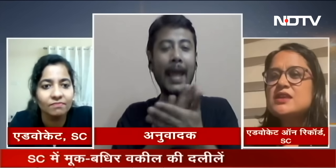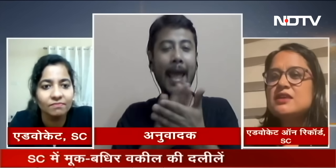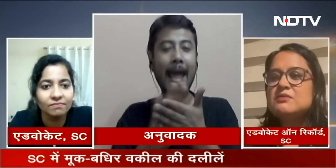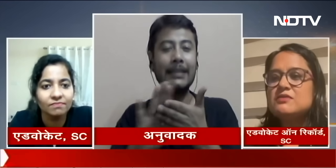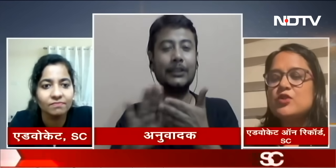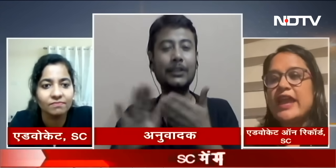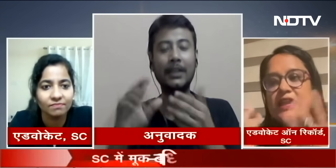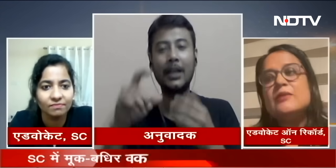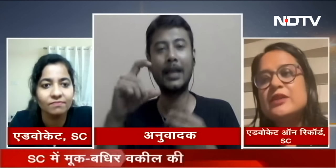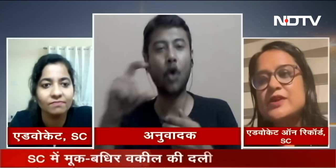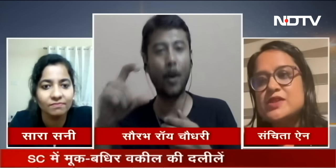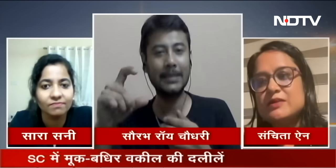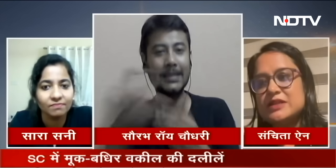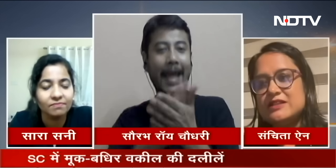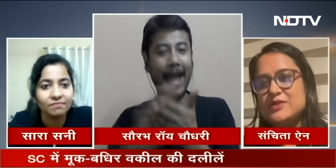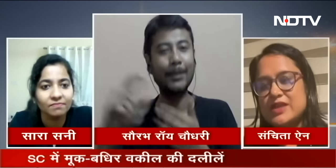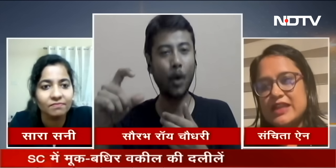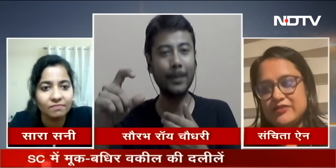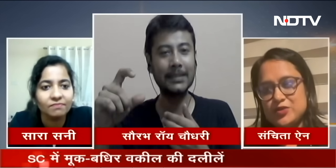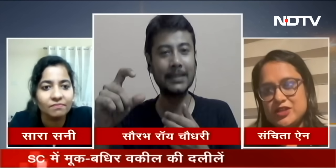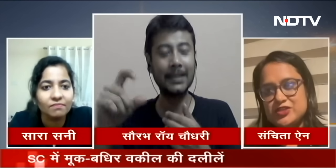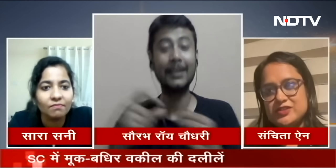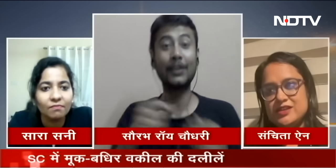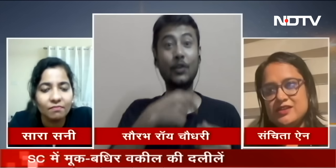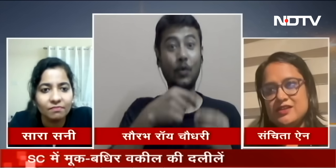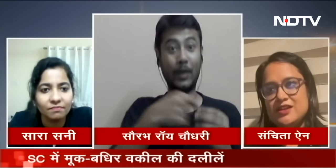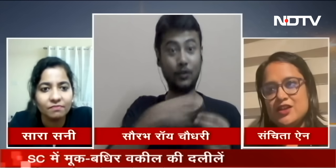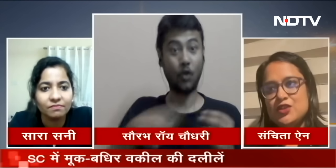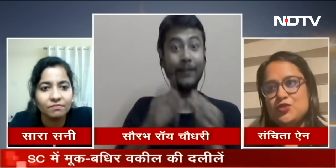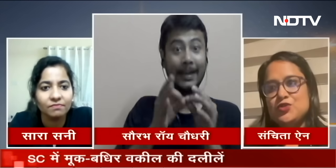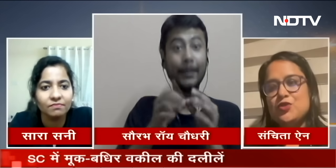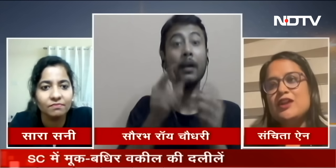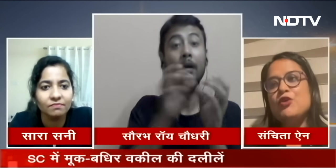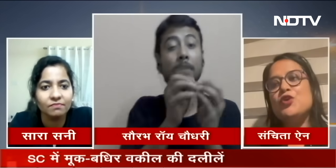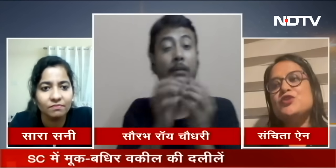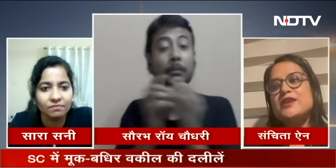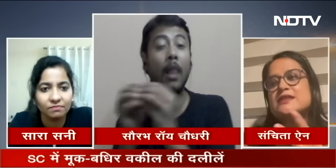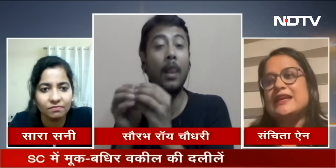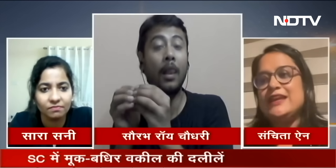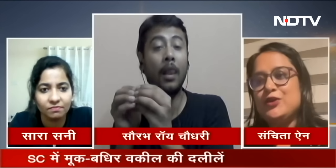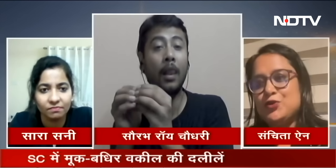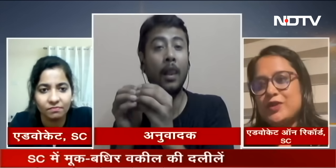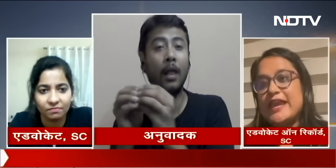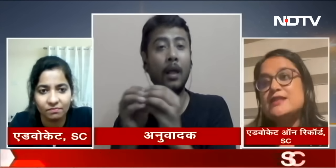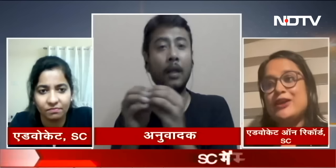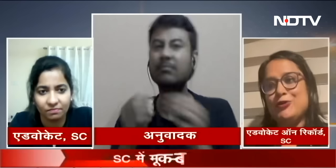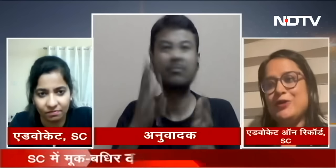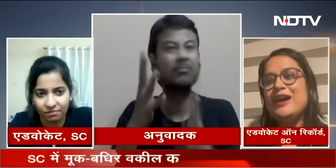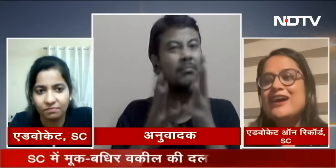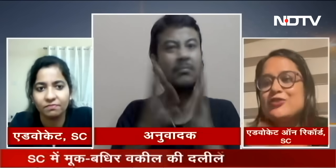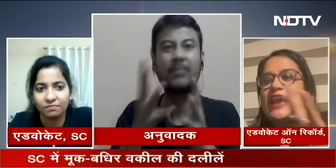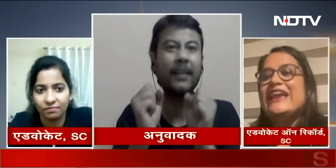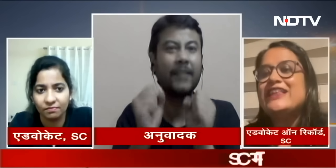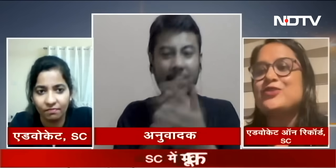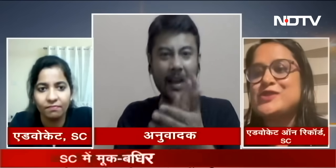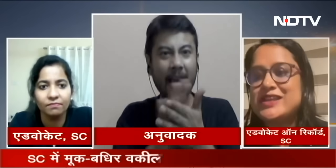मैंने कैसे, तो है नहीं हमारे पास इसका मतलब साइन लैंग्वेज में डिक्शनरी, हम्म, तो अगर हो तो किसके लिए हो, कैसे हो?